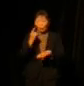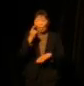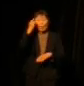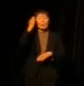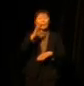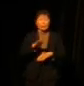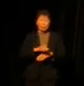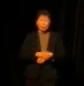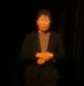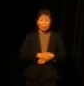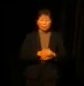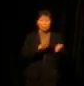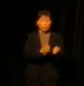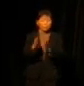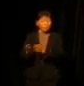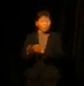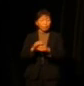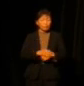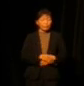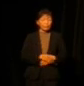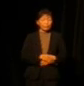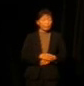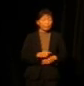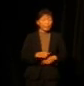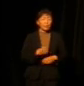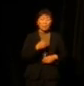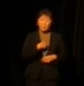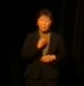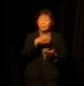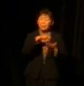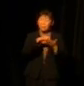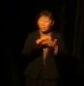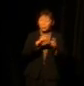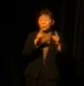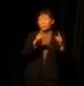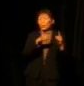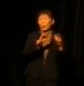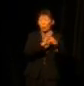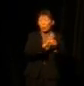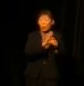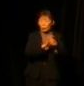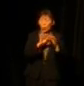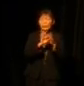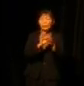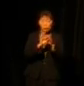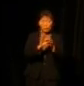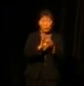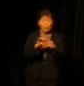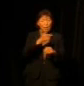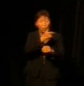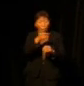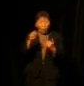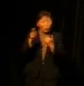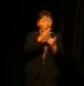あとは感じたこともあります。これは地上教授工場の感じですけども、大きな災害の時には私の学校も避